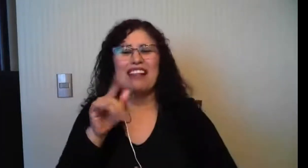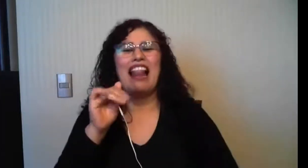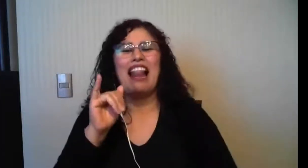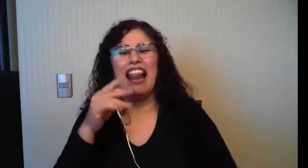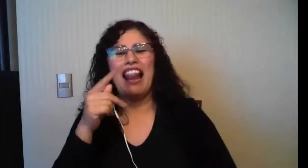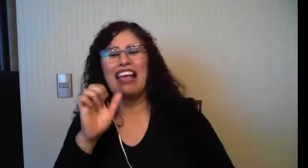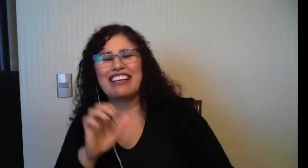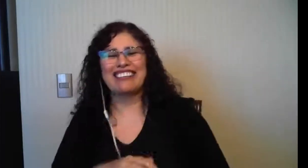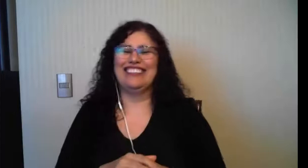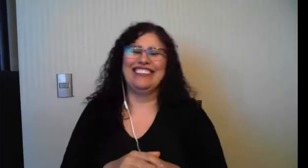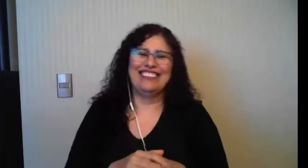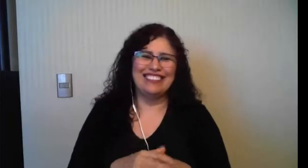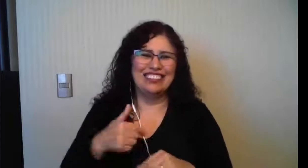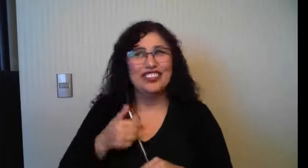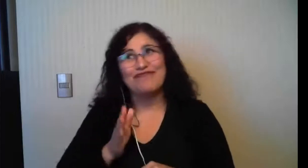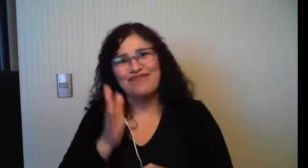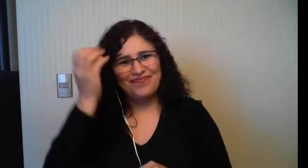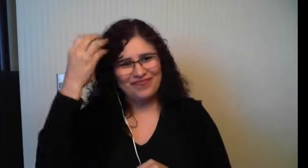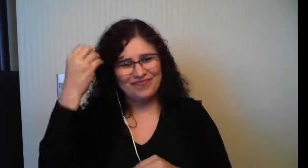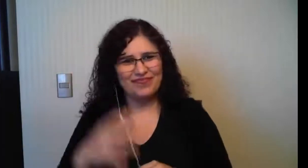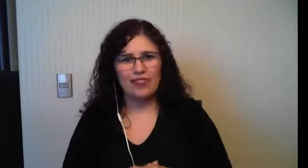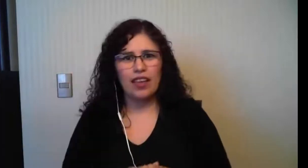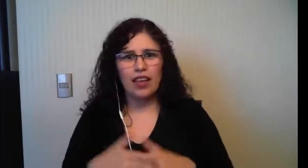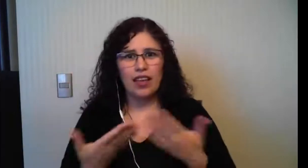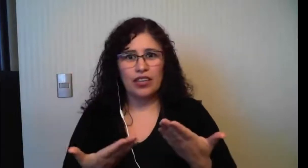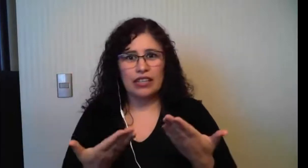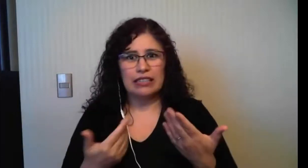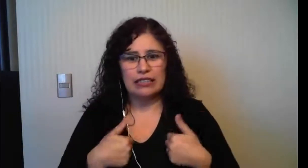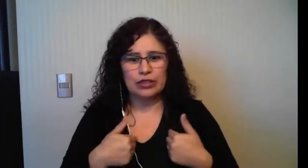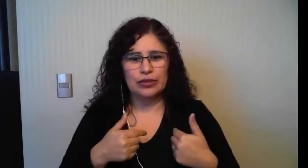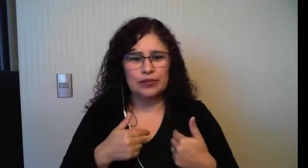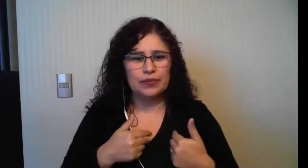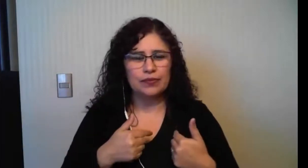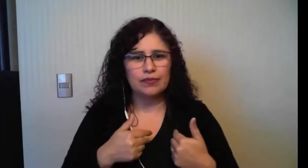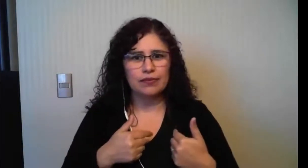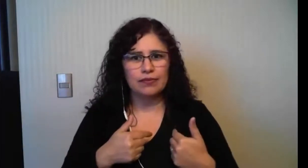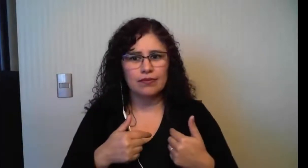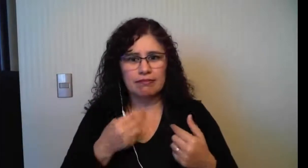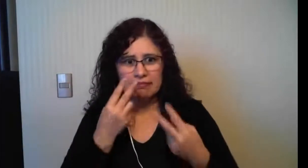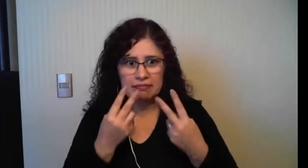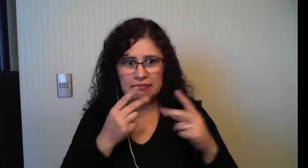Entonces sigo aprendiendo de esto y por acá lo debo de tener.